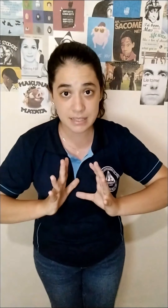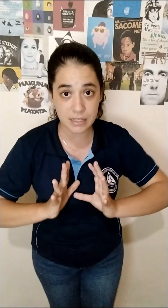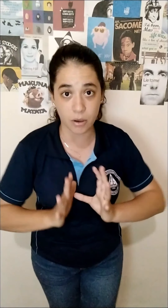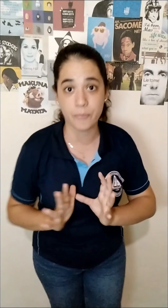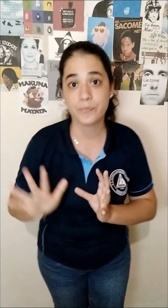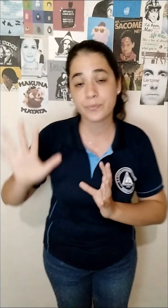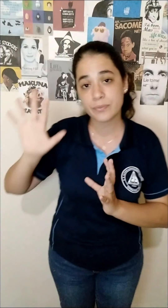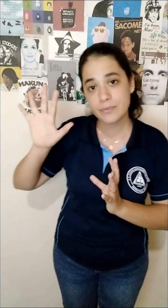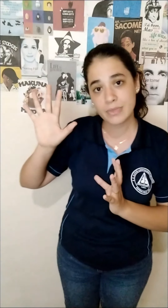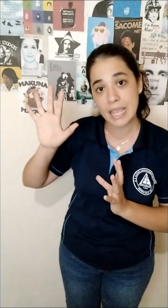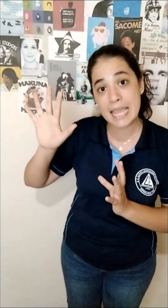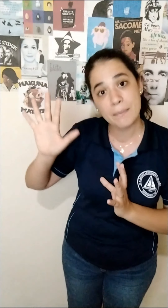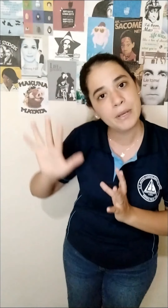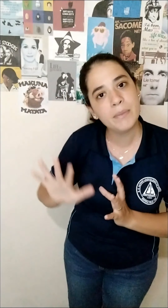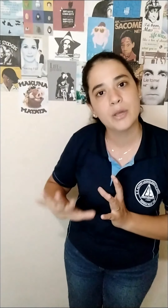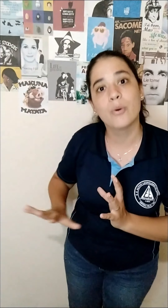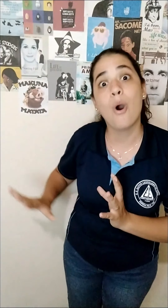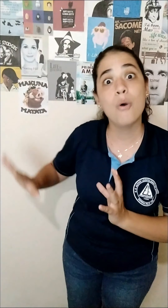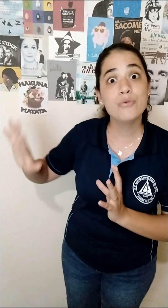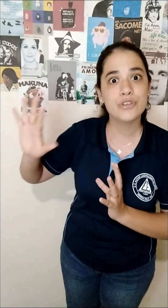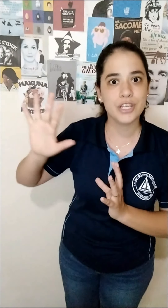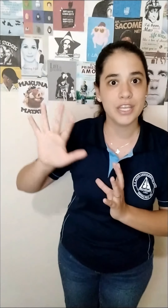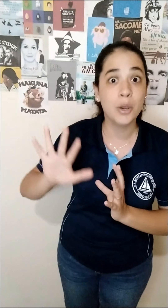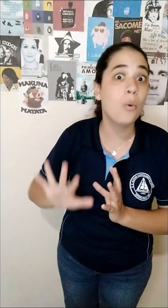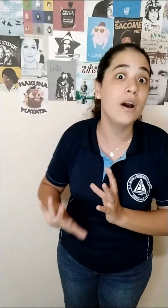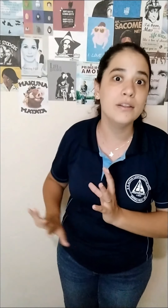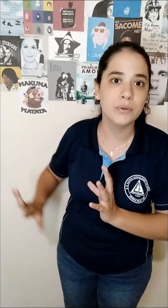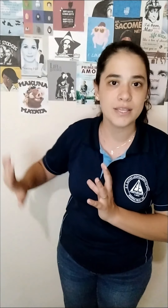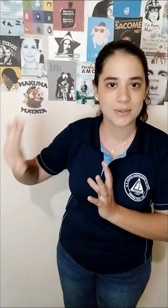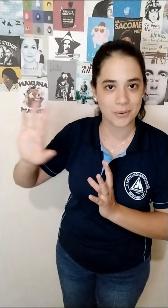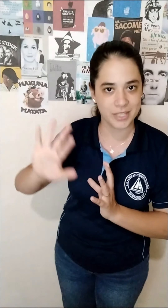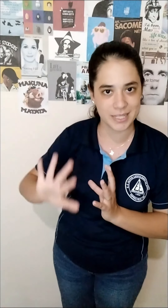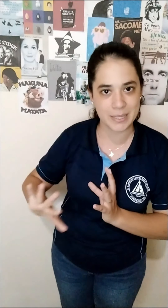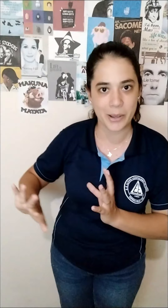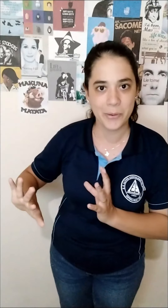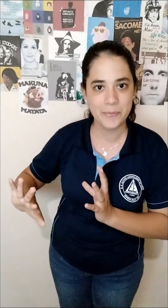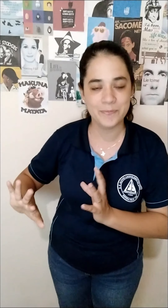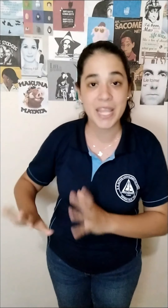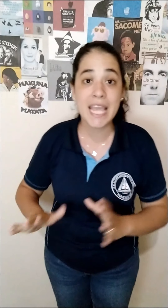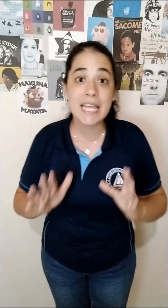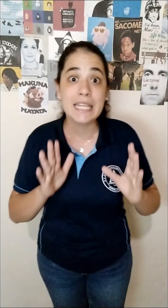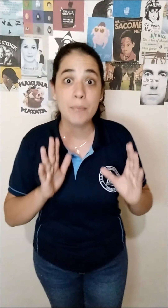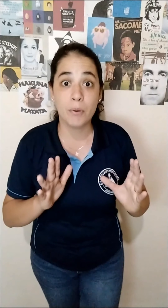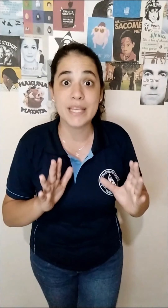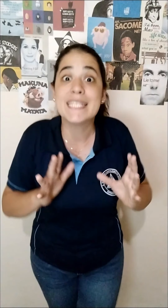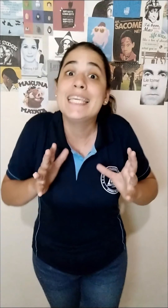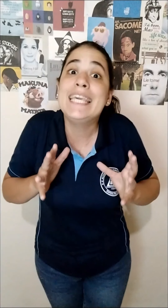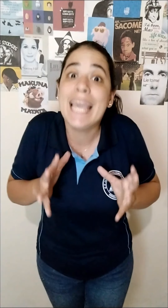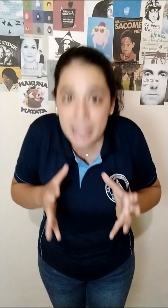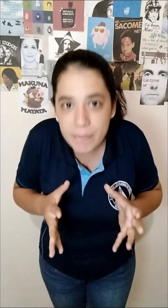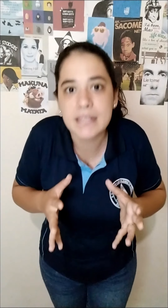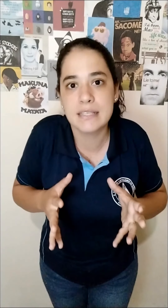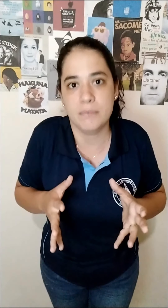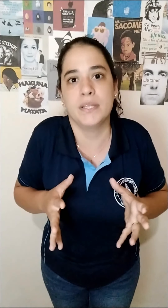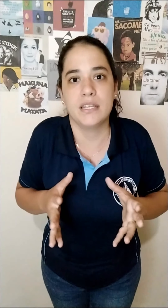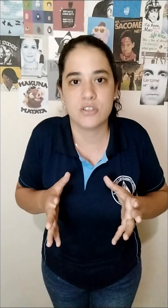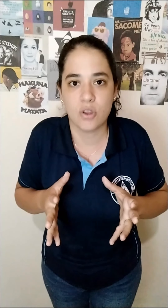assim, ó. Primeiro, onde e quando isso aconteceu. Depois, quem participa da